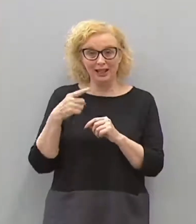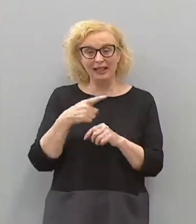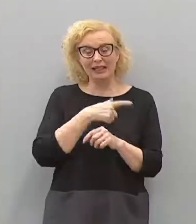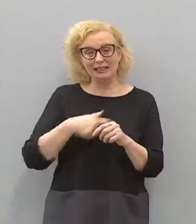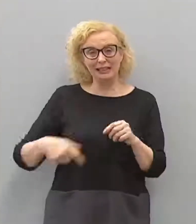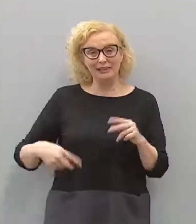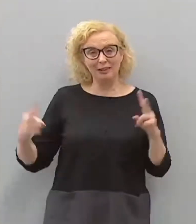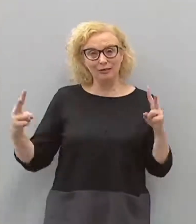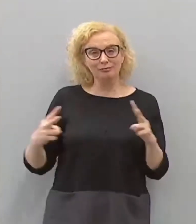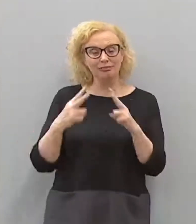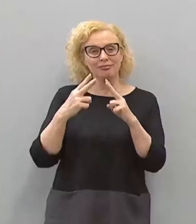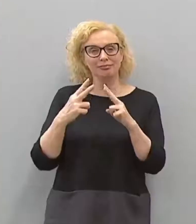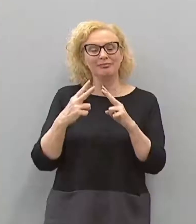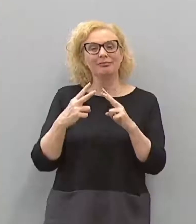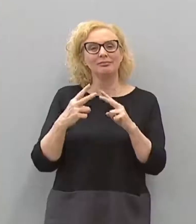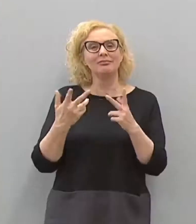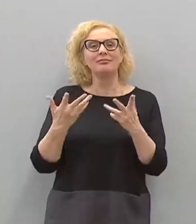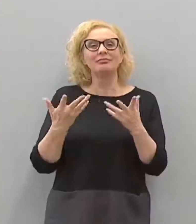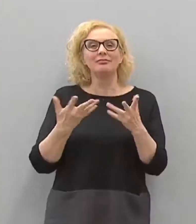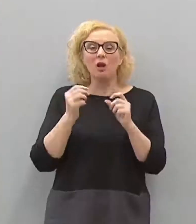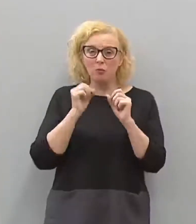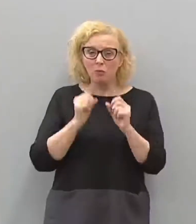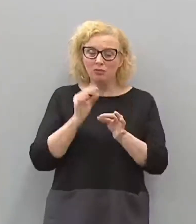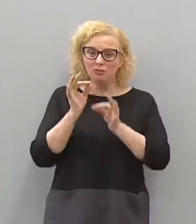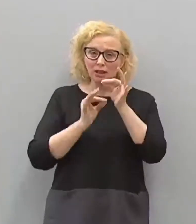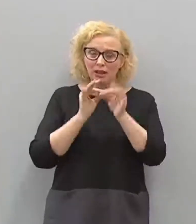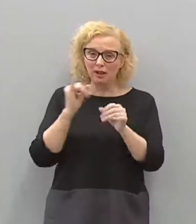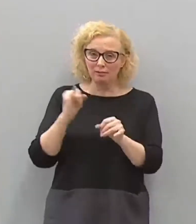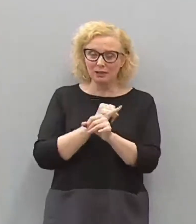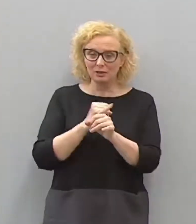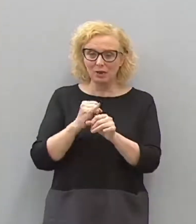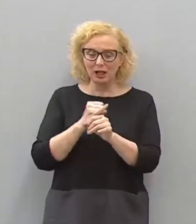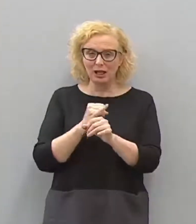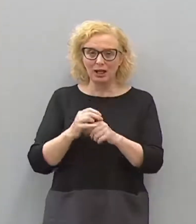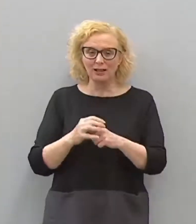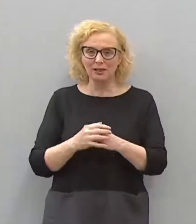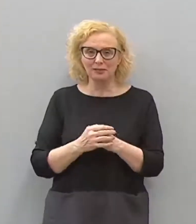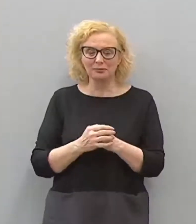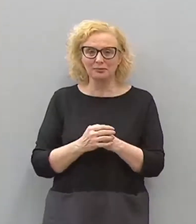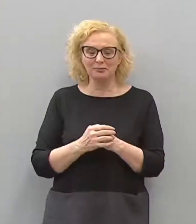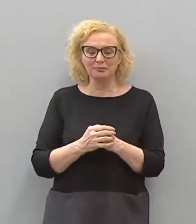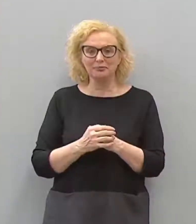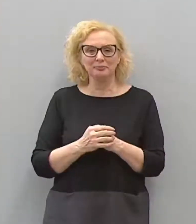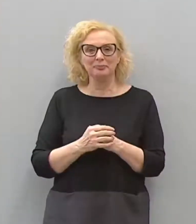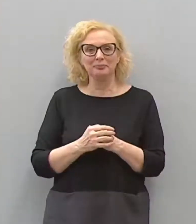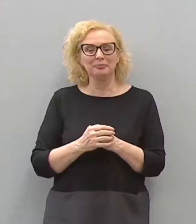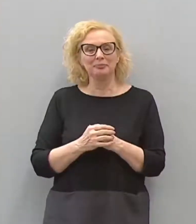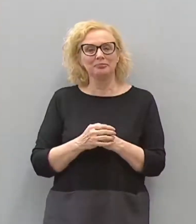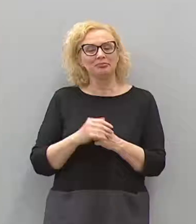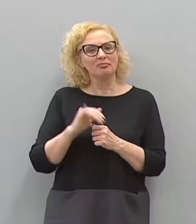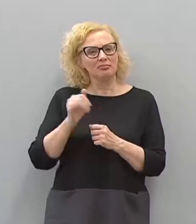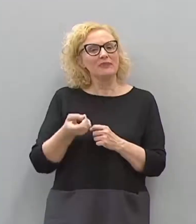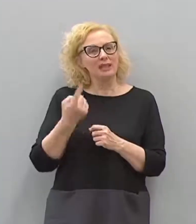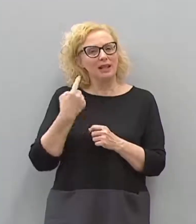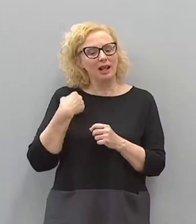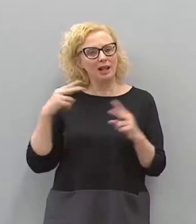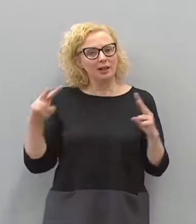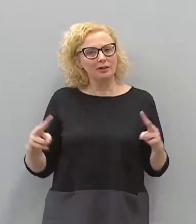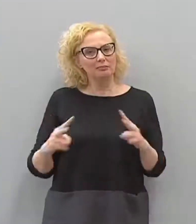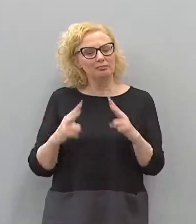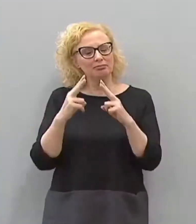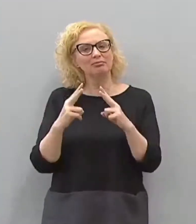tecnici di riferimento vogliamo entrare un po nel dettaglio per questa parte relativa al capoluogo si nella giornata di ieri abbiamo incontrato